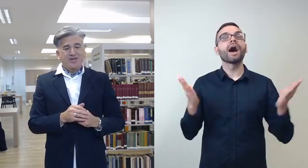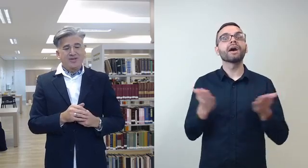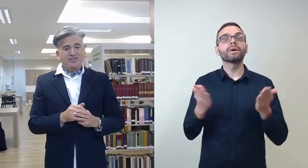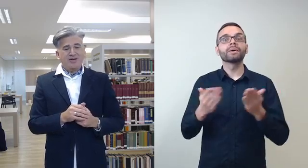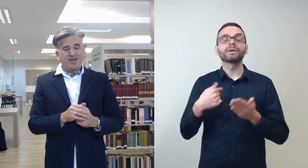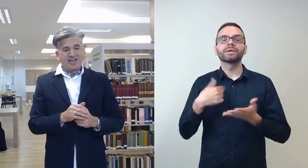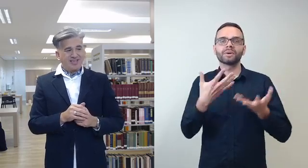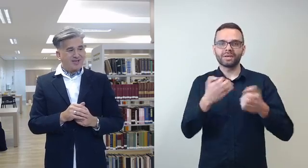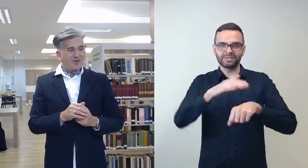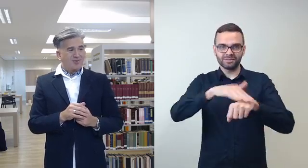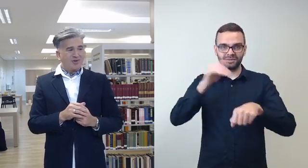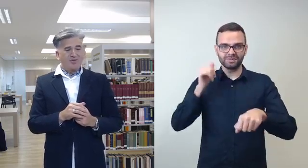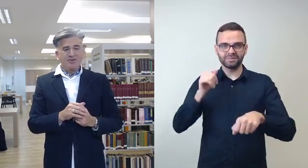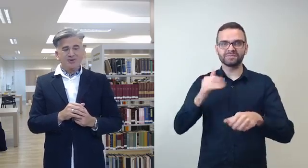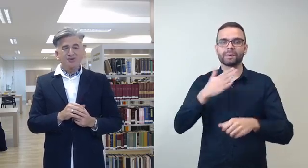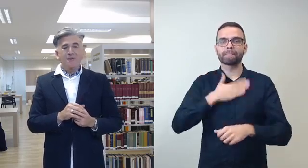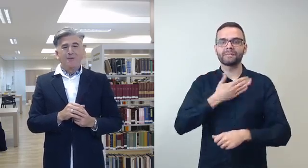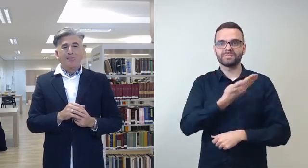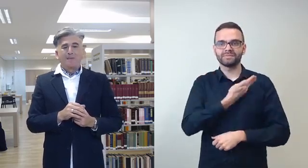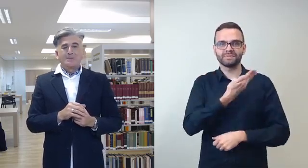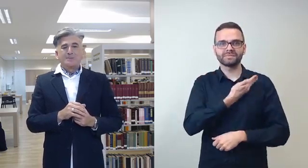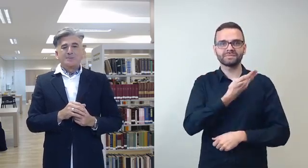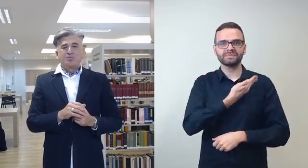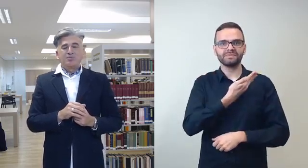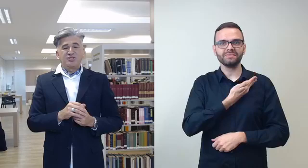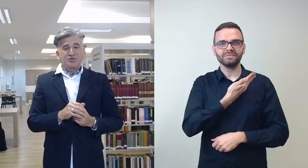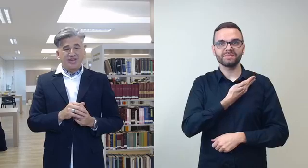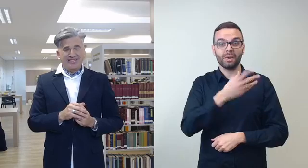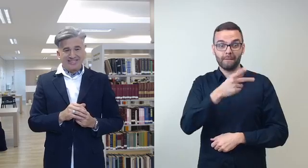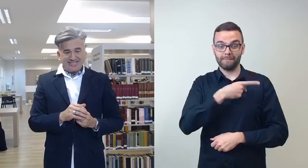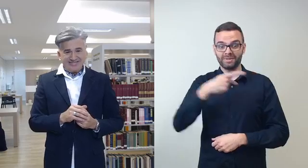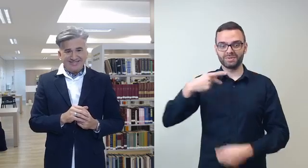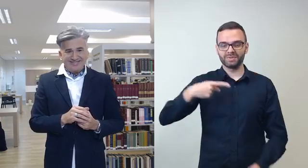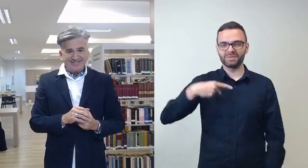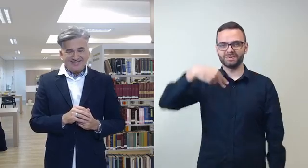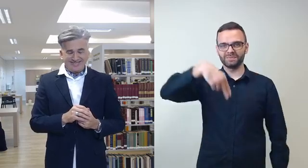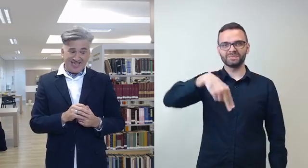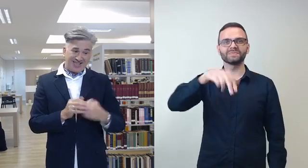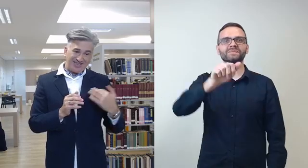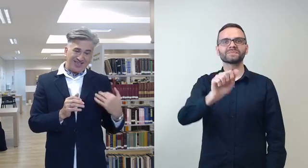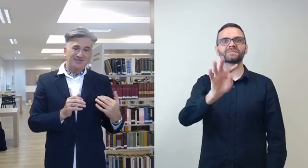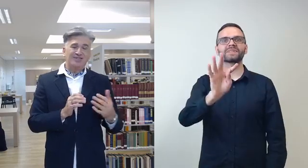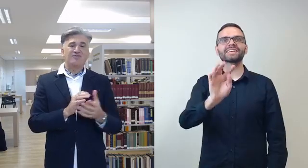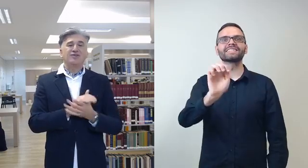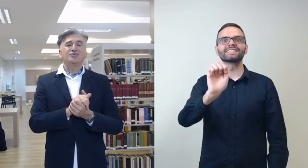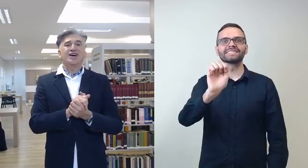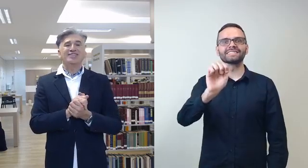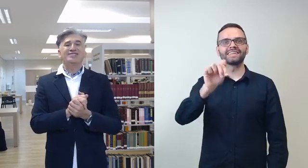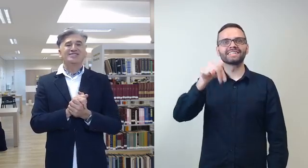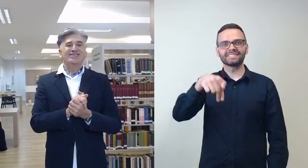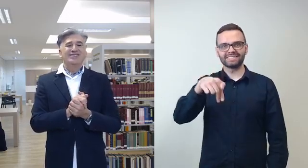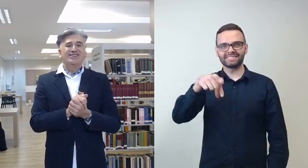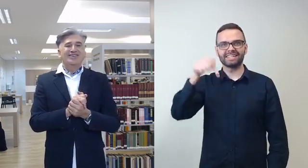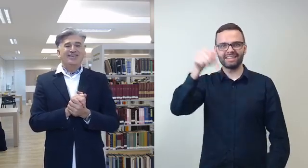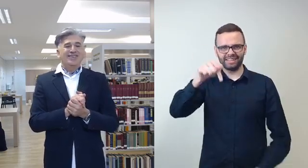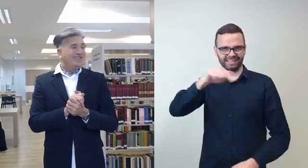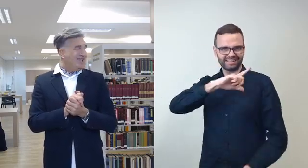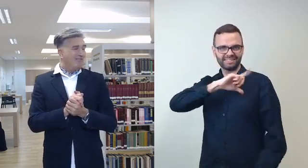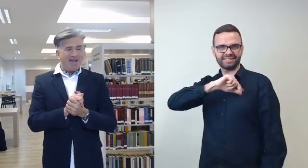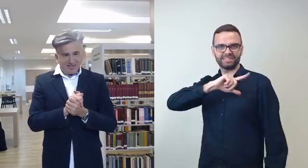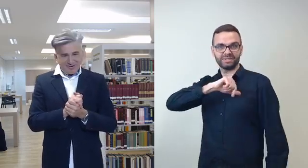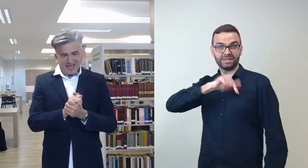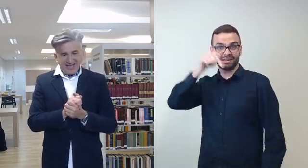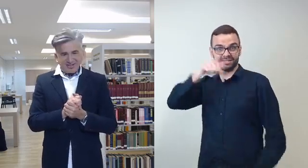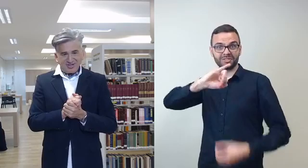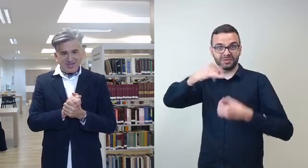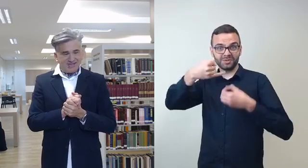Eu quero chamar aqui o meu amigo, Pastor Natan, que é aqui da faculdade. Ele tem